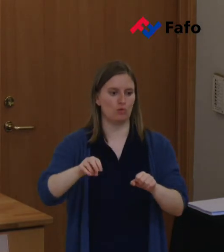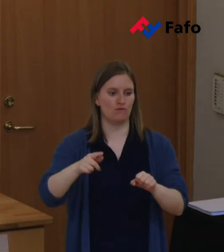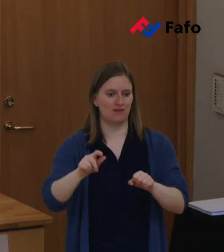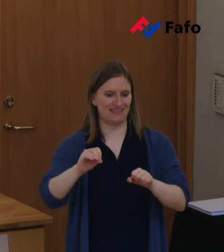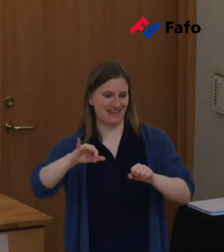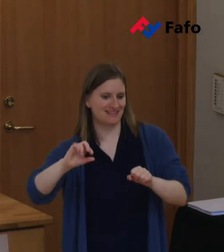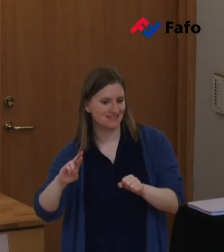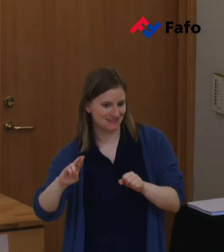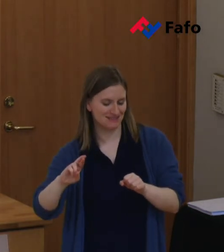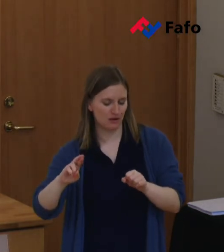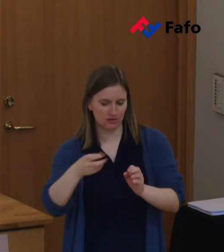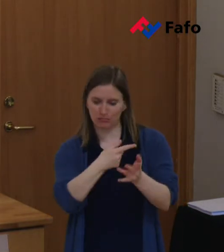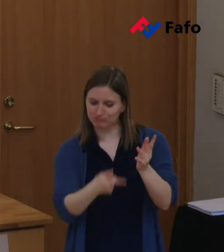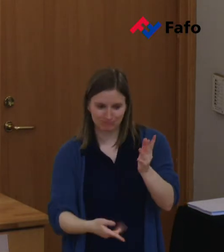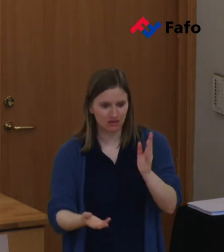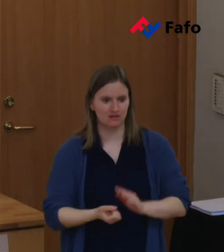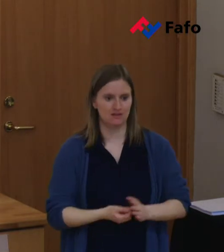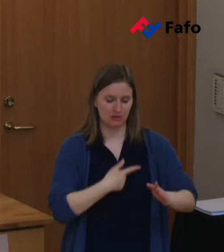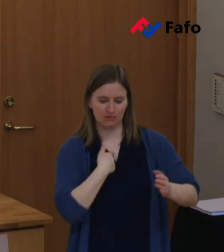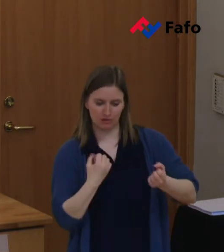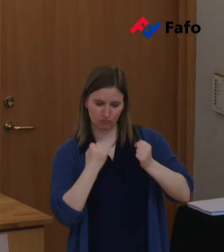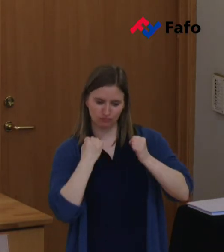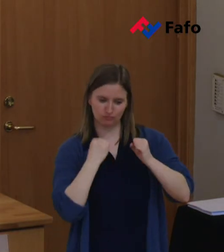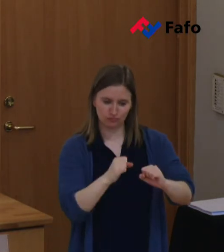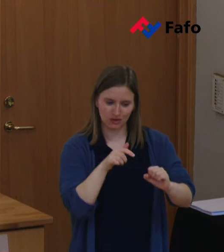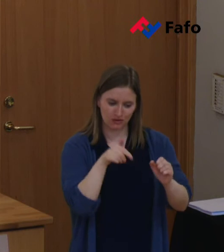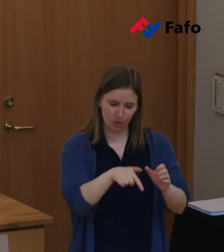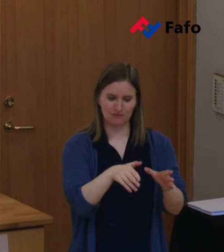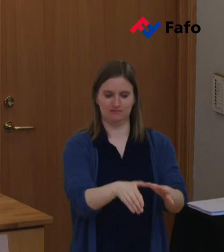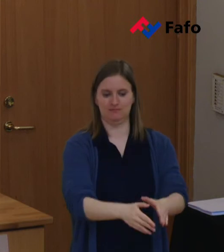whatever. Så altså, vi har et kjempetrykk inn mot det.